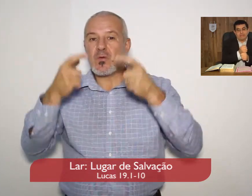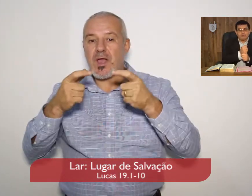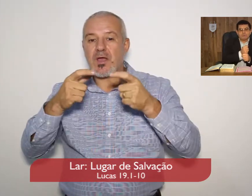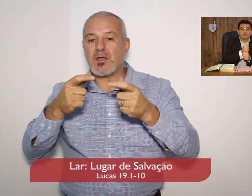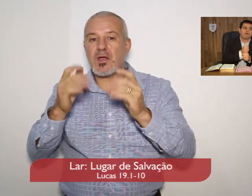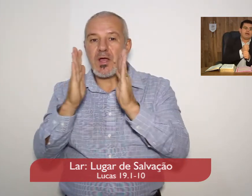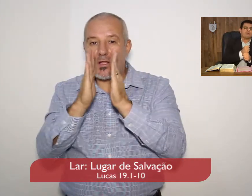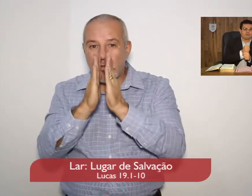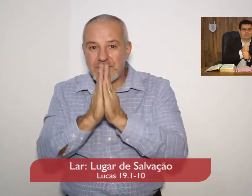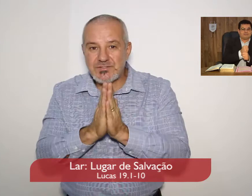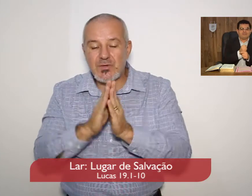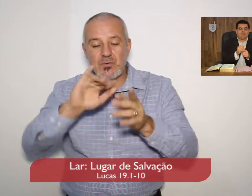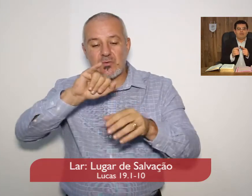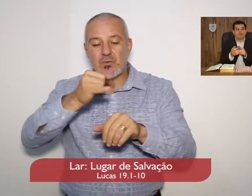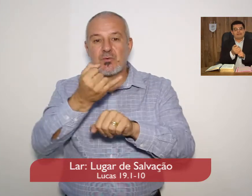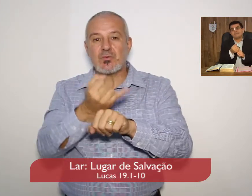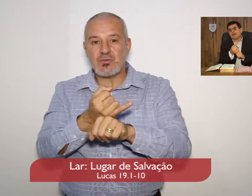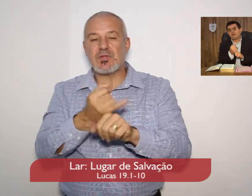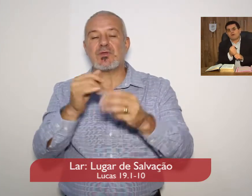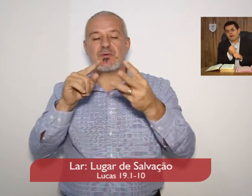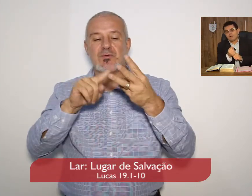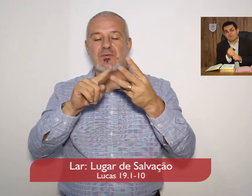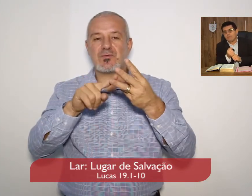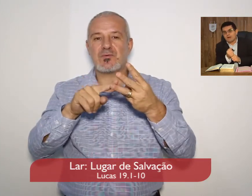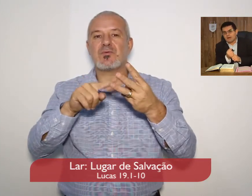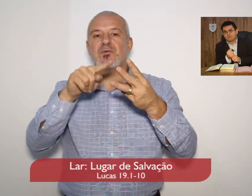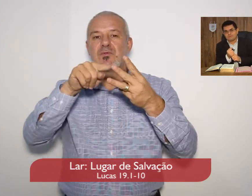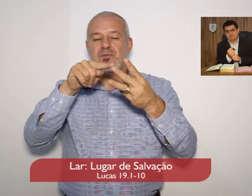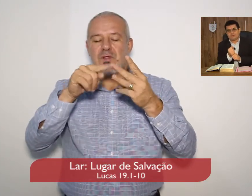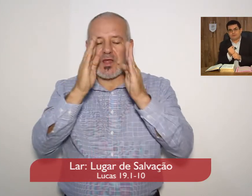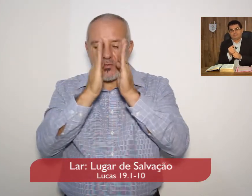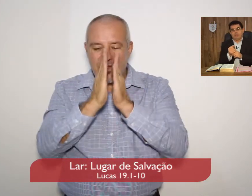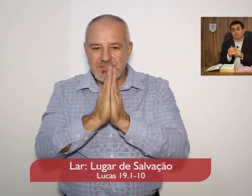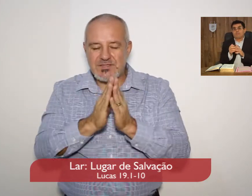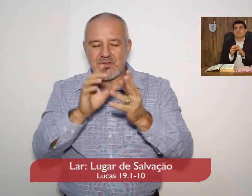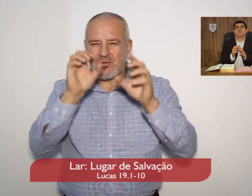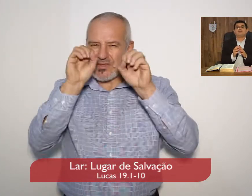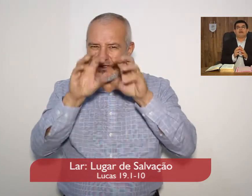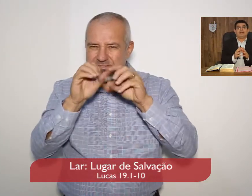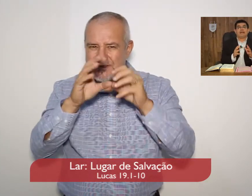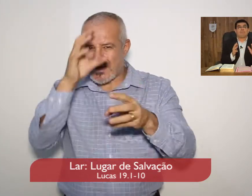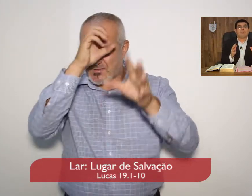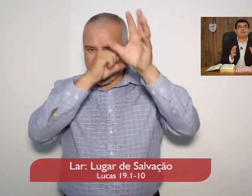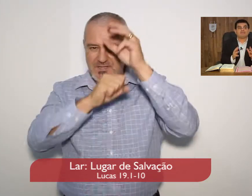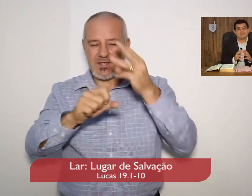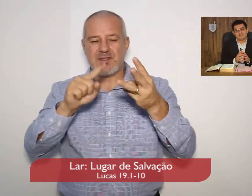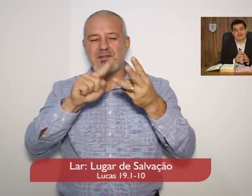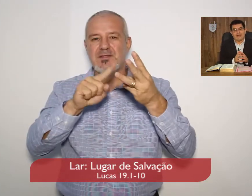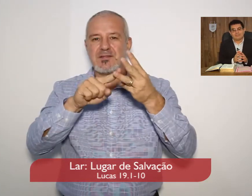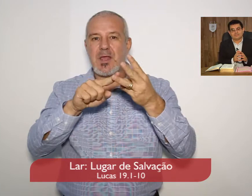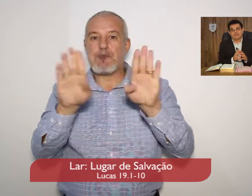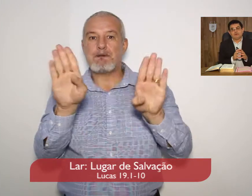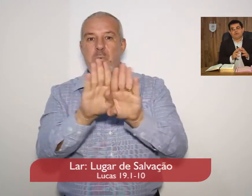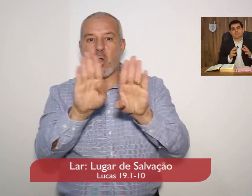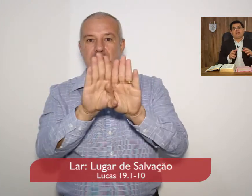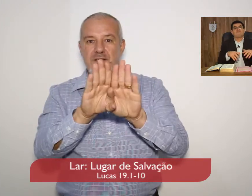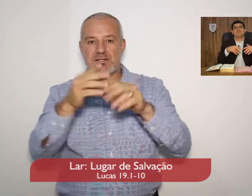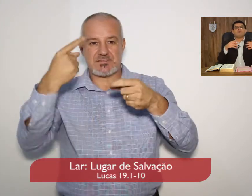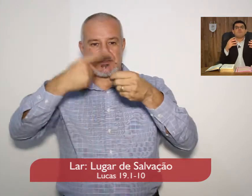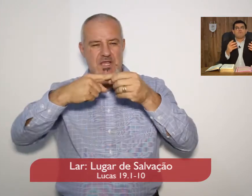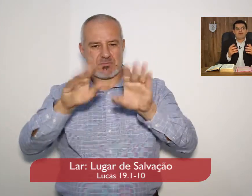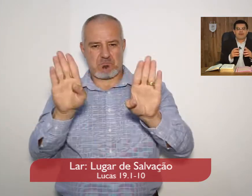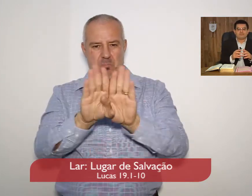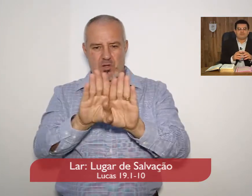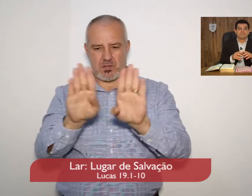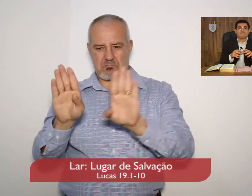o templo, o local da adoração, a sinagoga, o local do ensino. O terceiro lugar era a porta da cidade, onde